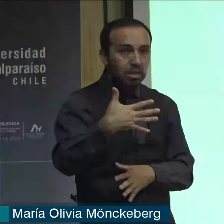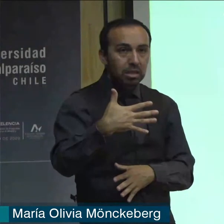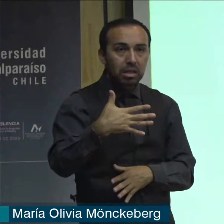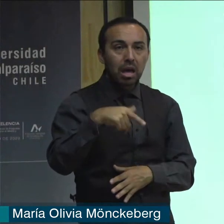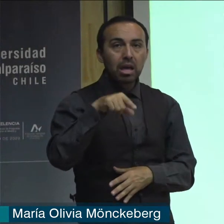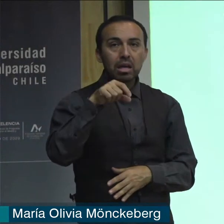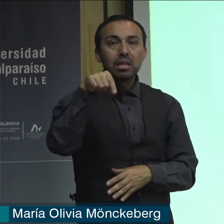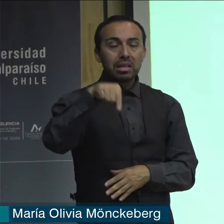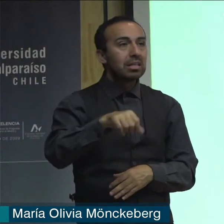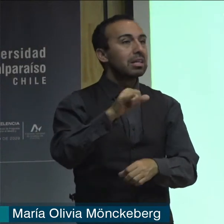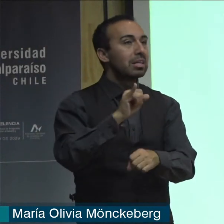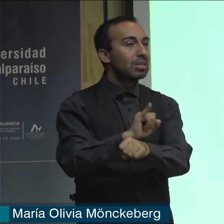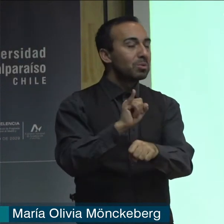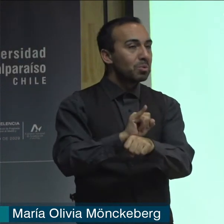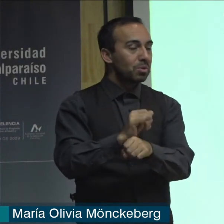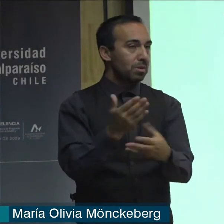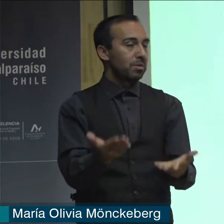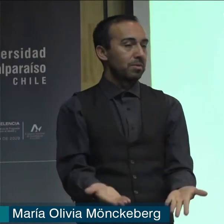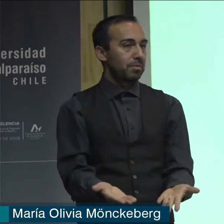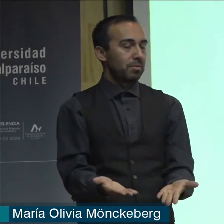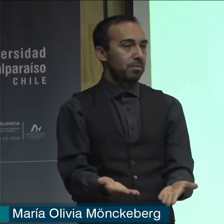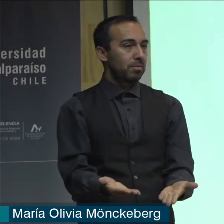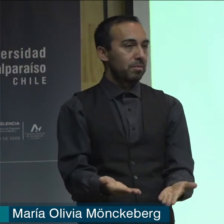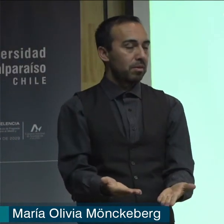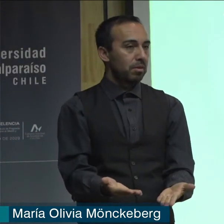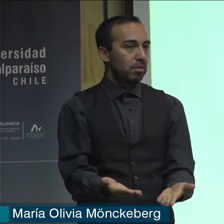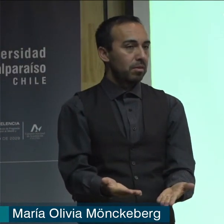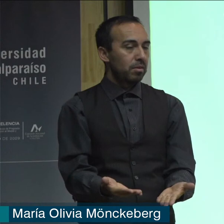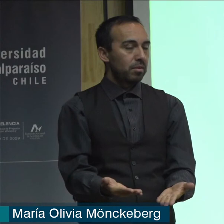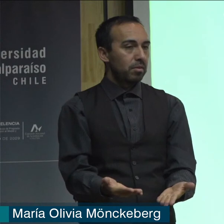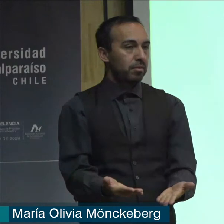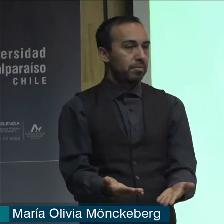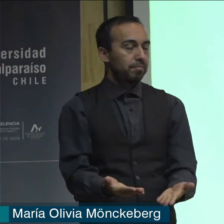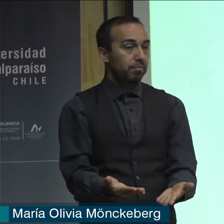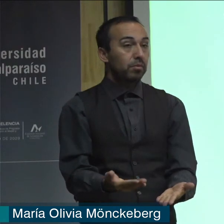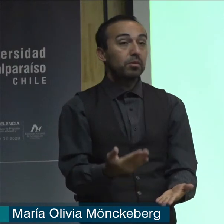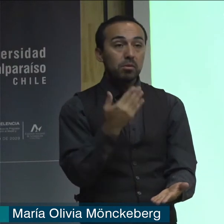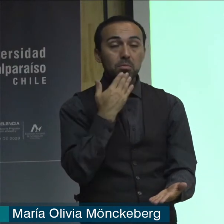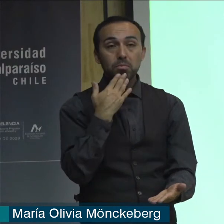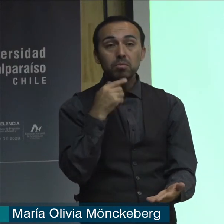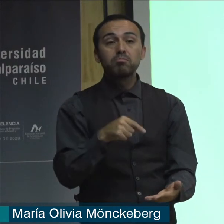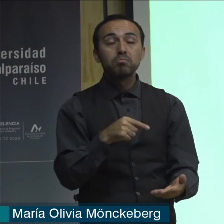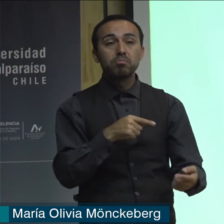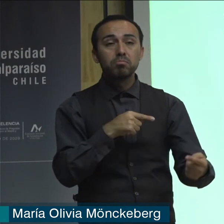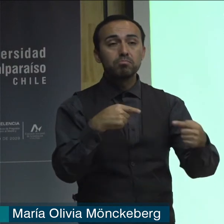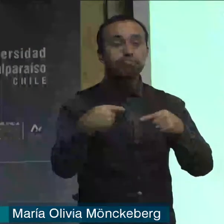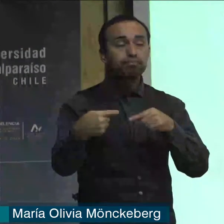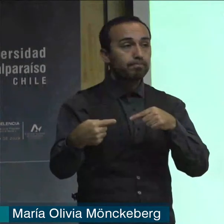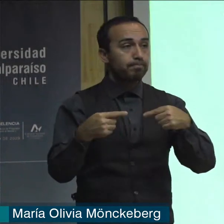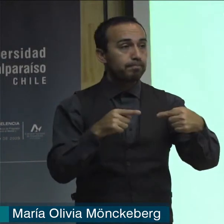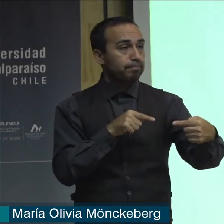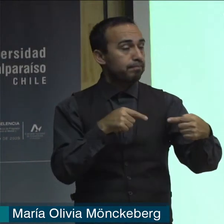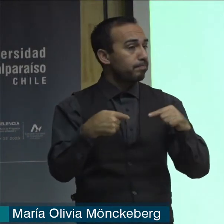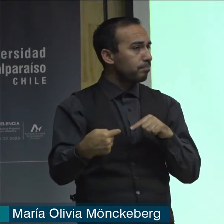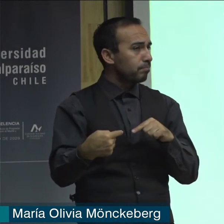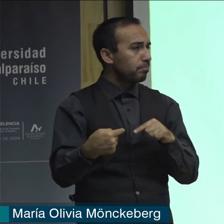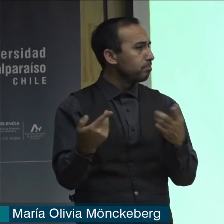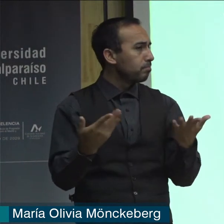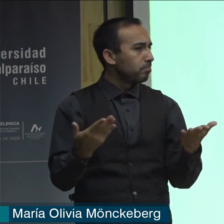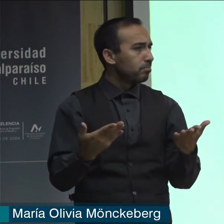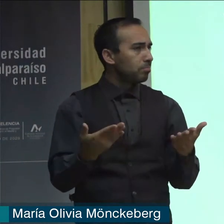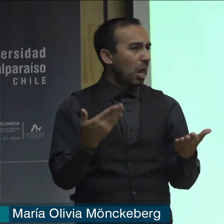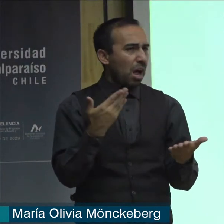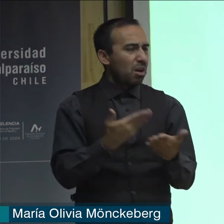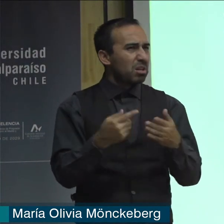estas o en discusiones como la que se está haciendo sobre qué